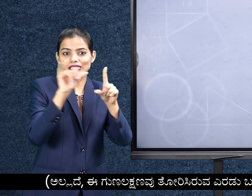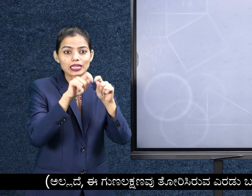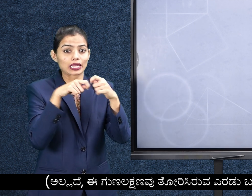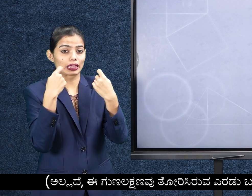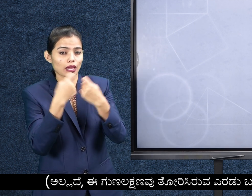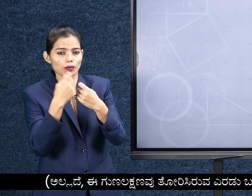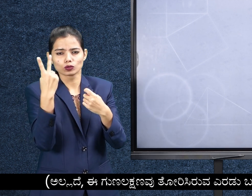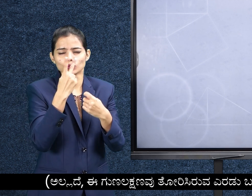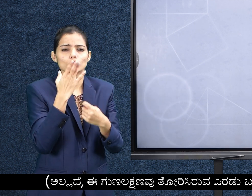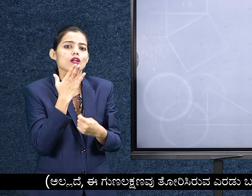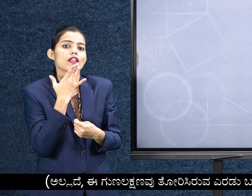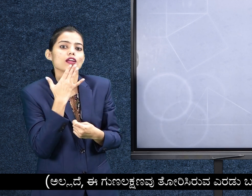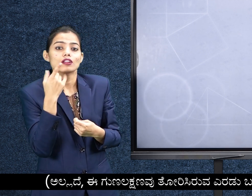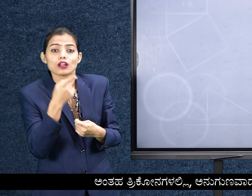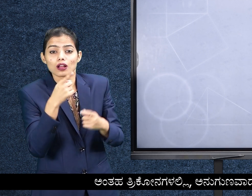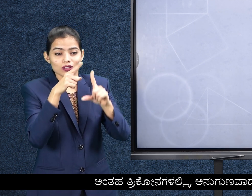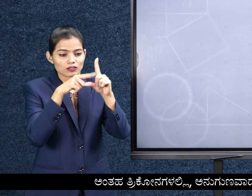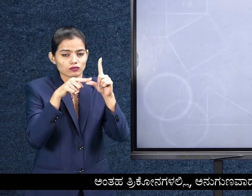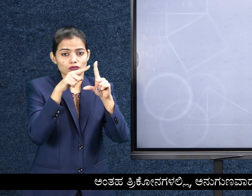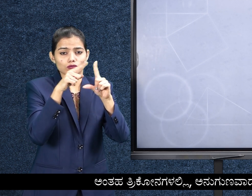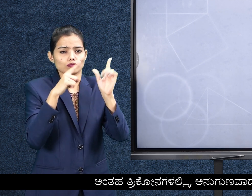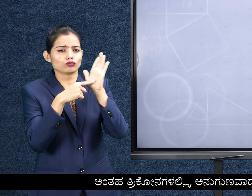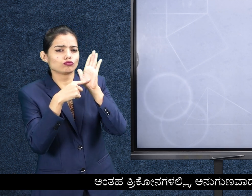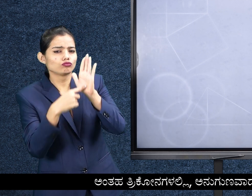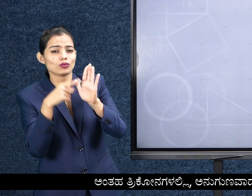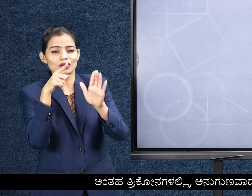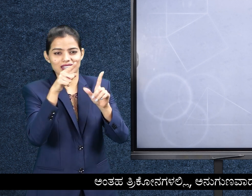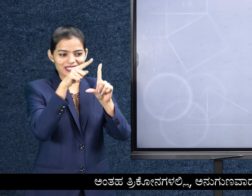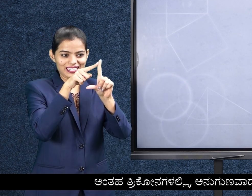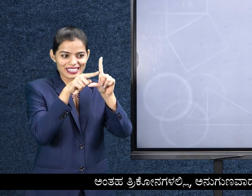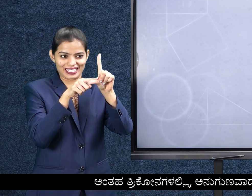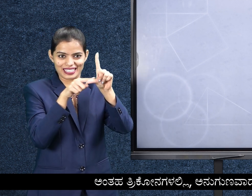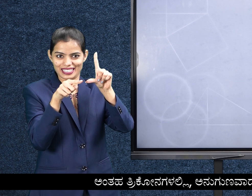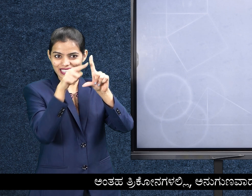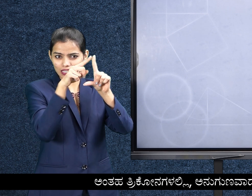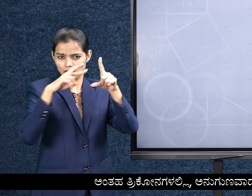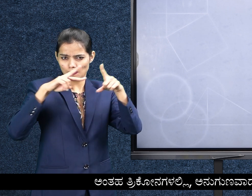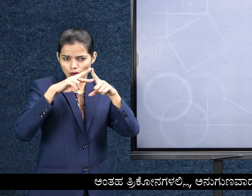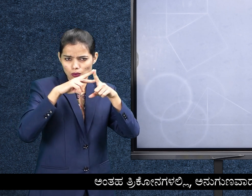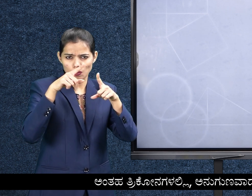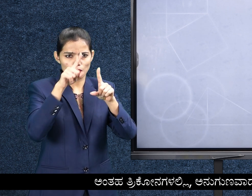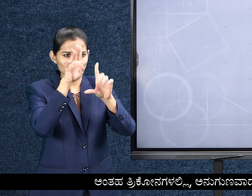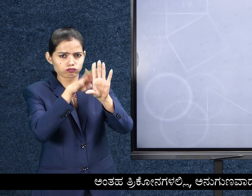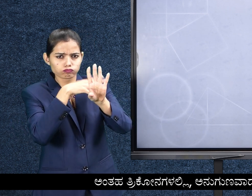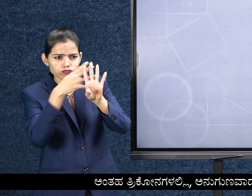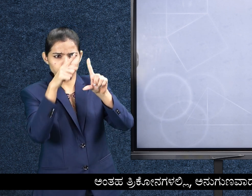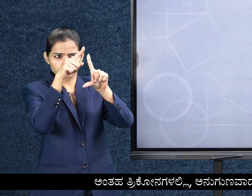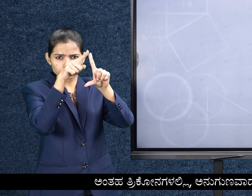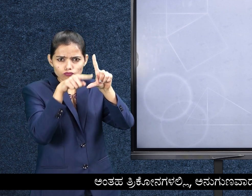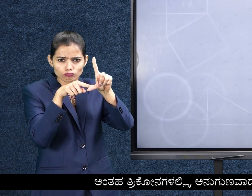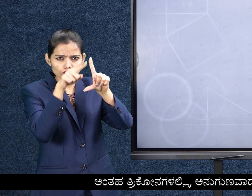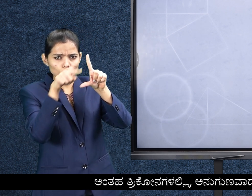ನಡುವಿನ ಹೋಲಿಕೆಯಿಂದಾಗಿ ಅಂತಹ ತ್ರಿಕೋನಗಳಲ್ಲಿನ ಅನುಗುಣವಾದ ಬದಿಗಳು ಅನುಪಾತದಲ್ಲಿರುತ್ತವೆ.